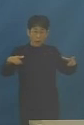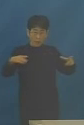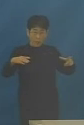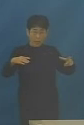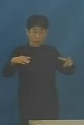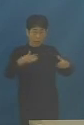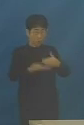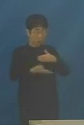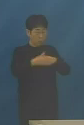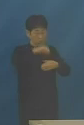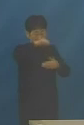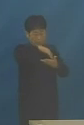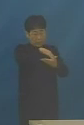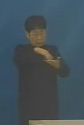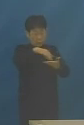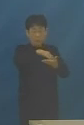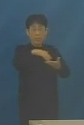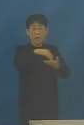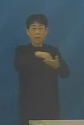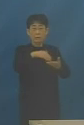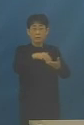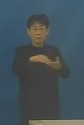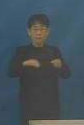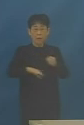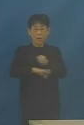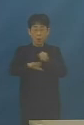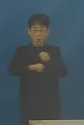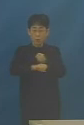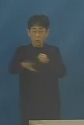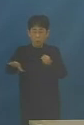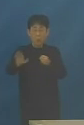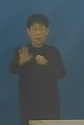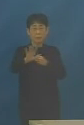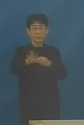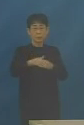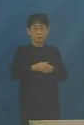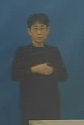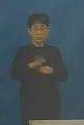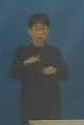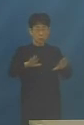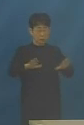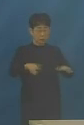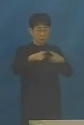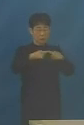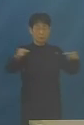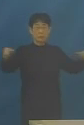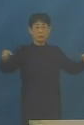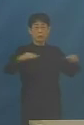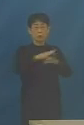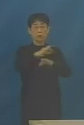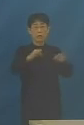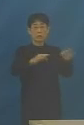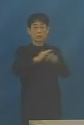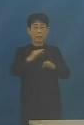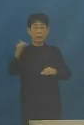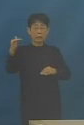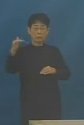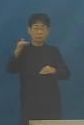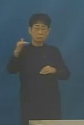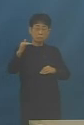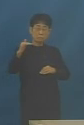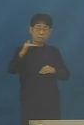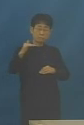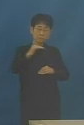報道されるようになってきましたまあ今わが国経済停滞感がございます